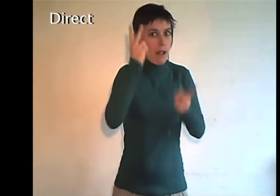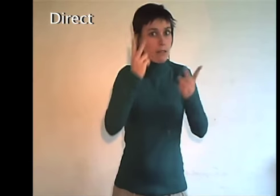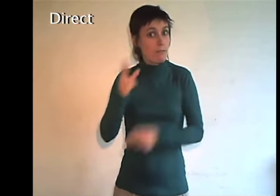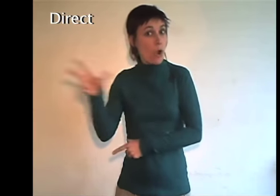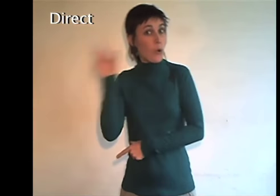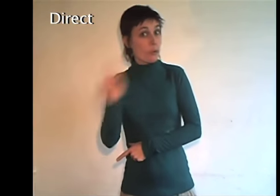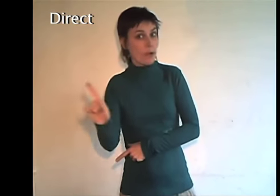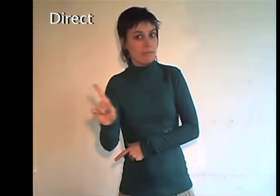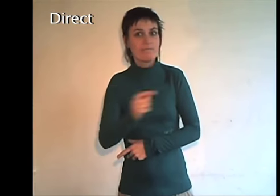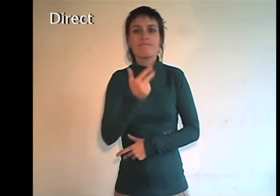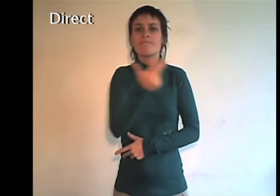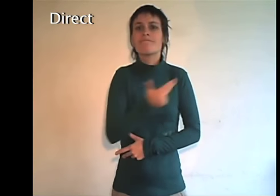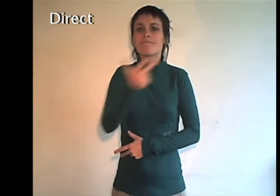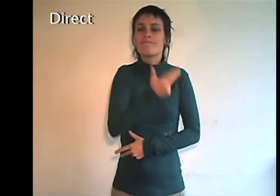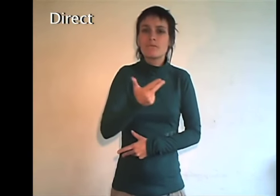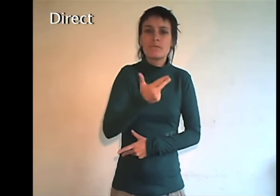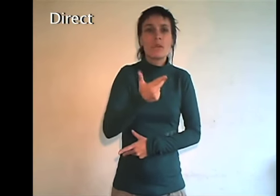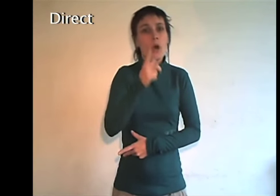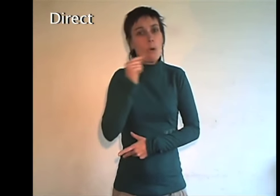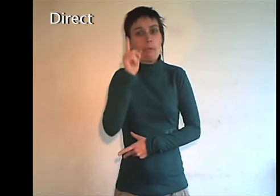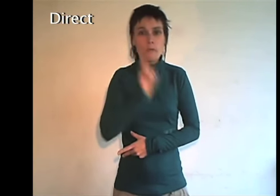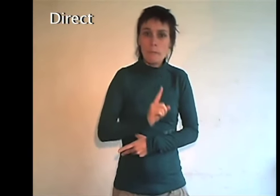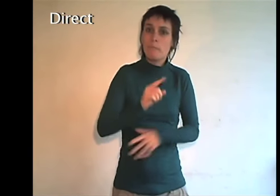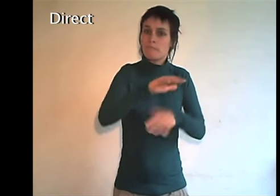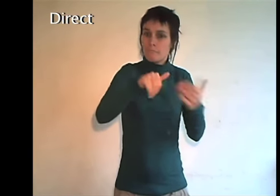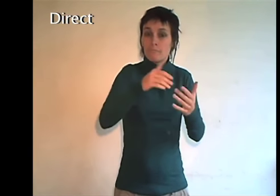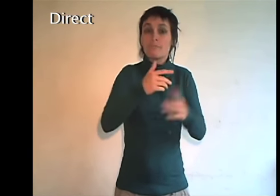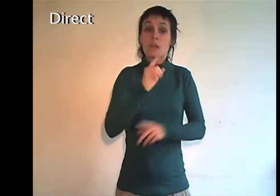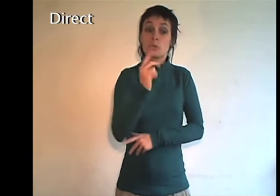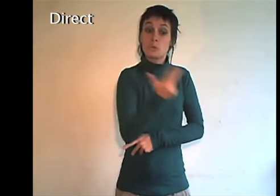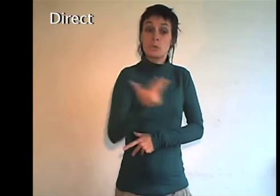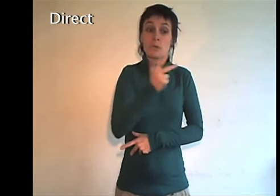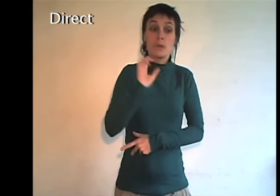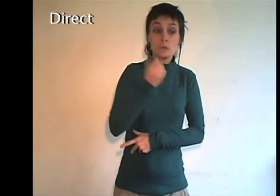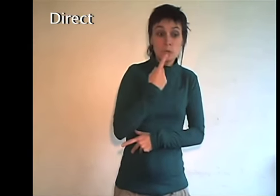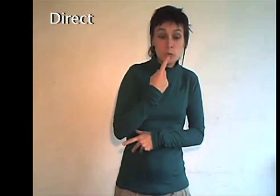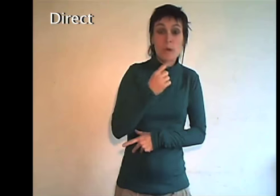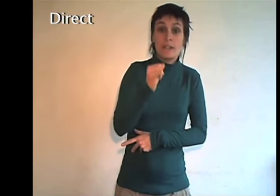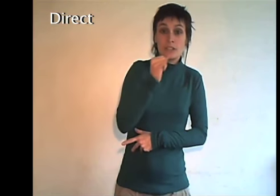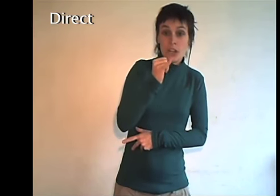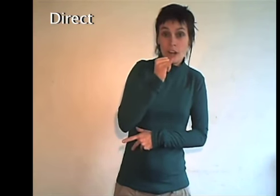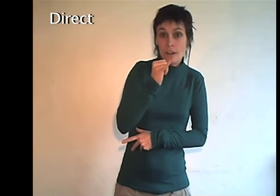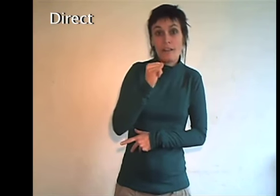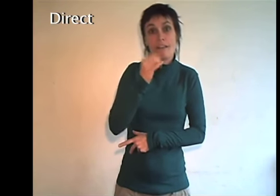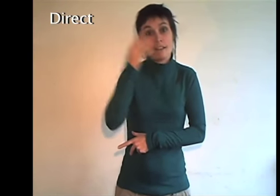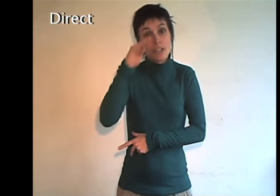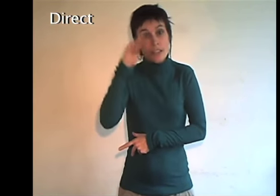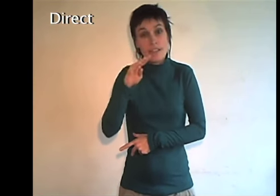se regarde. Il et elle sont signeurs parce qu'il et elle sont sourds. Jacques, Janine et Patrick.